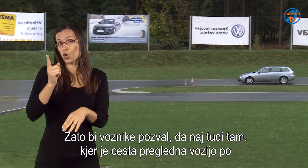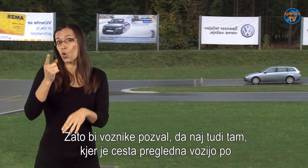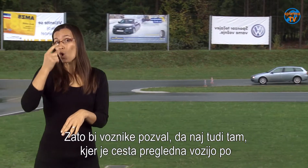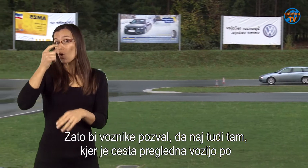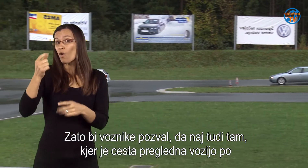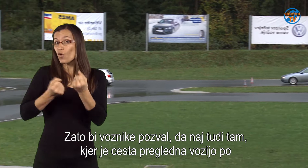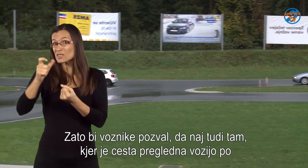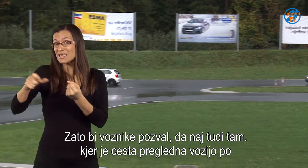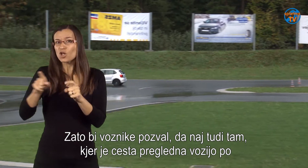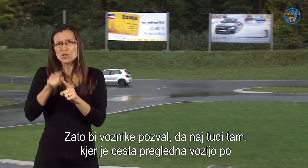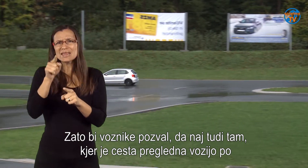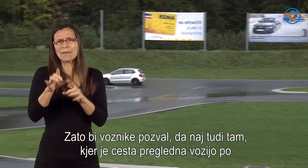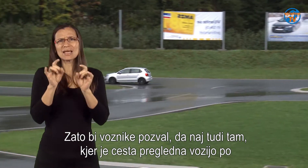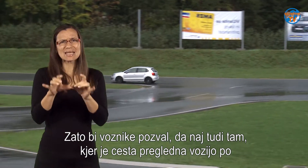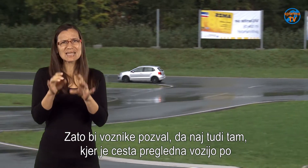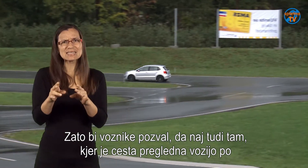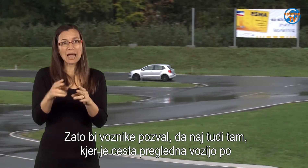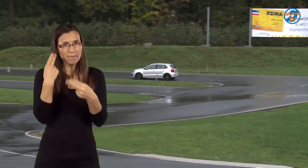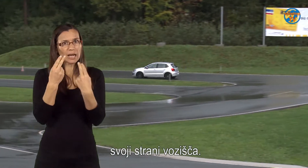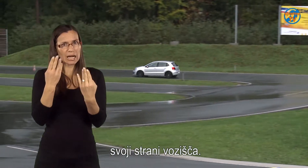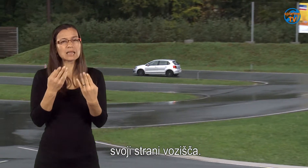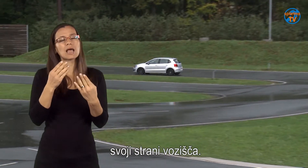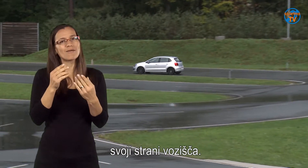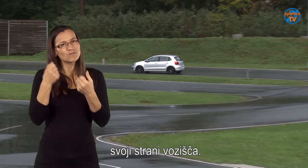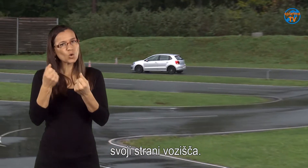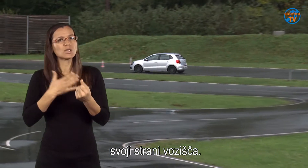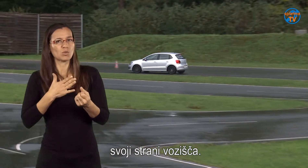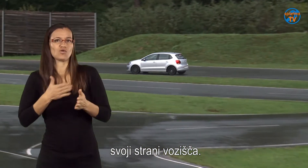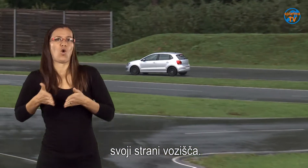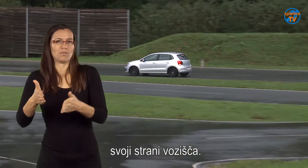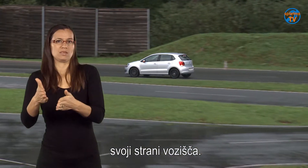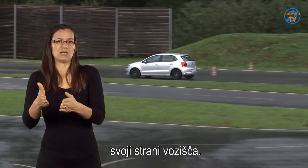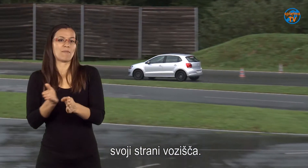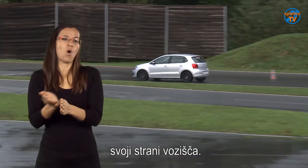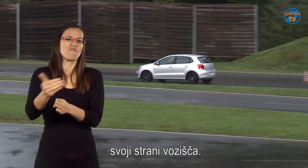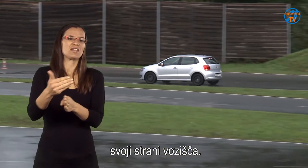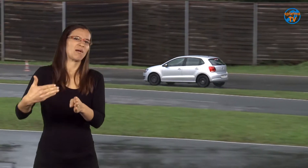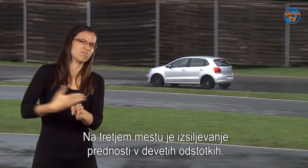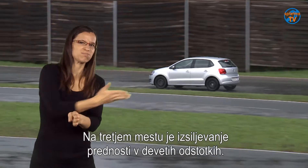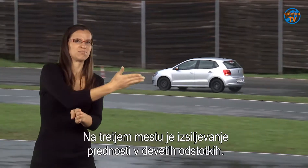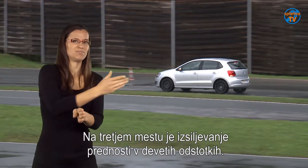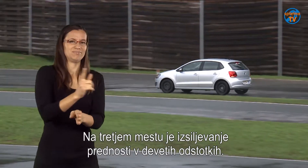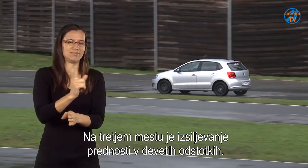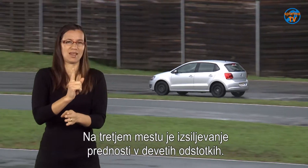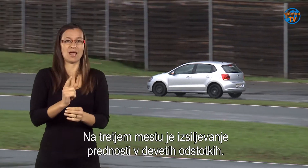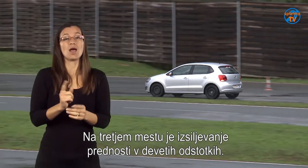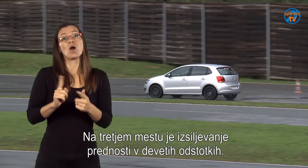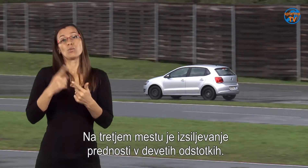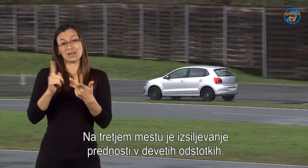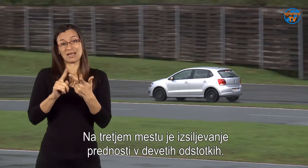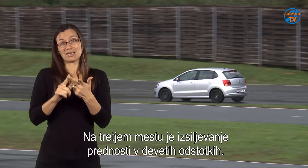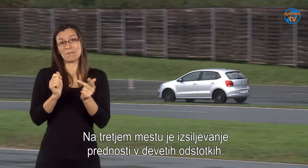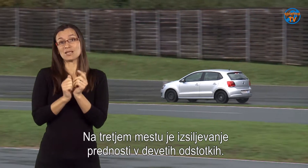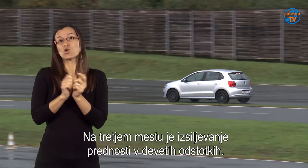tam, kjer je cesta pregledna, naj se navadijo voziti po svojem smernem vozišču. Potem na tretjem mestu je nekje